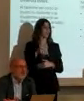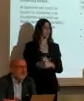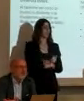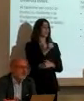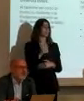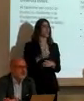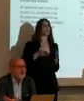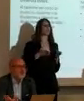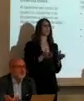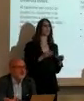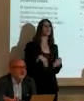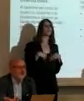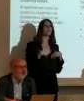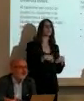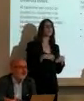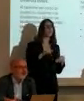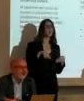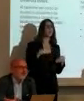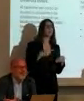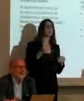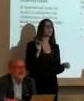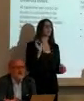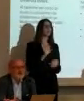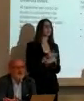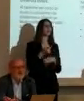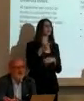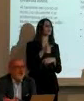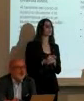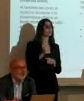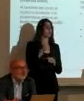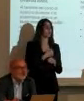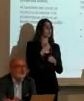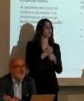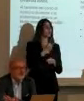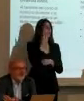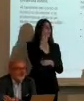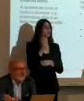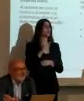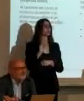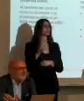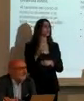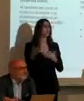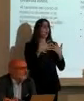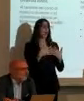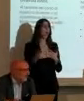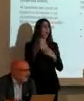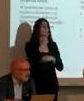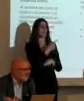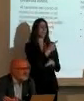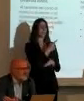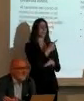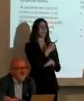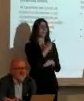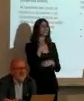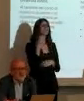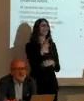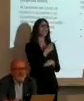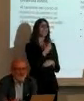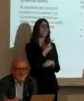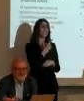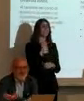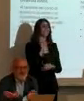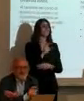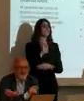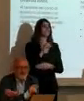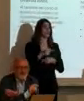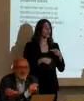ma ho trovato lavoro e non posso venire più a lezione. Dico: dove hai trovato lavoro? A Washington. E quindi mi ha seguito da Washington. Quindi è molto